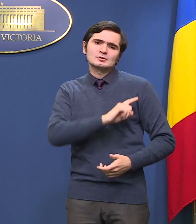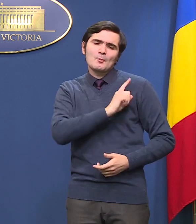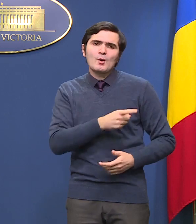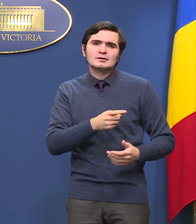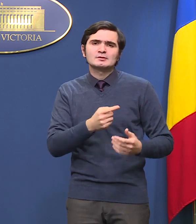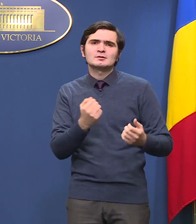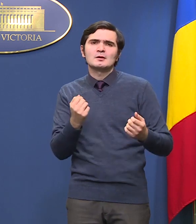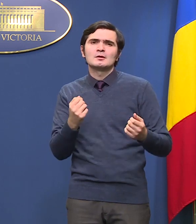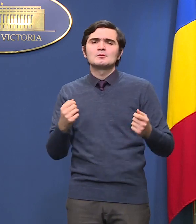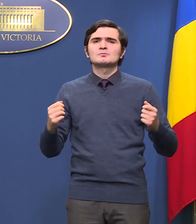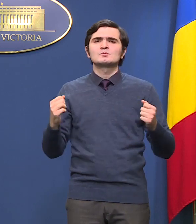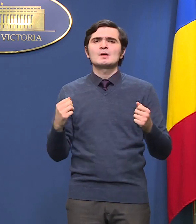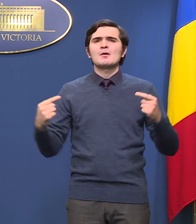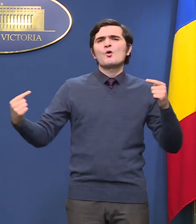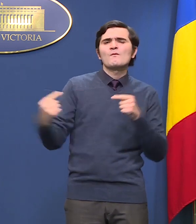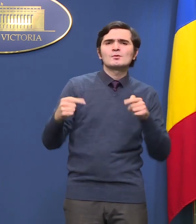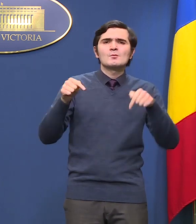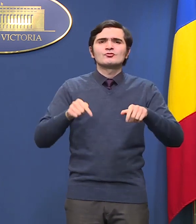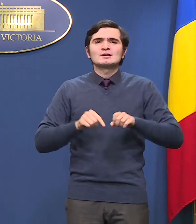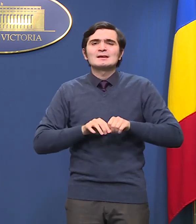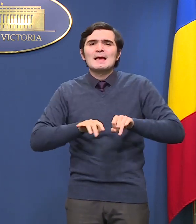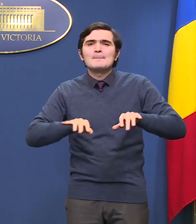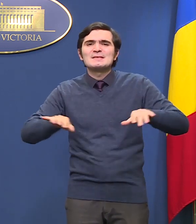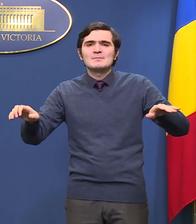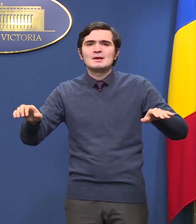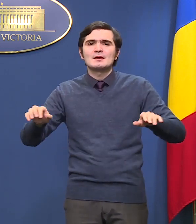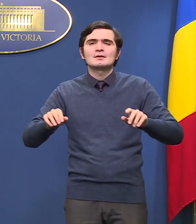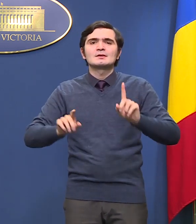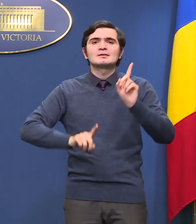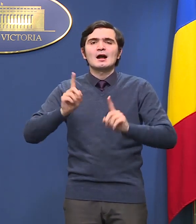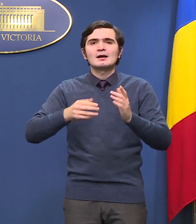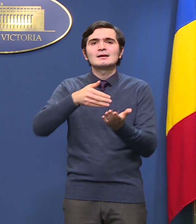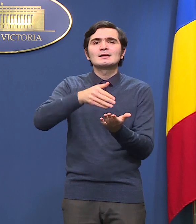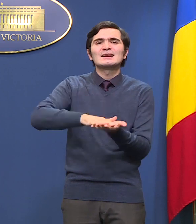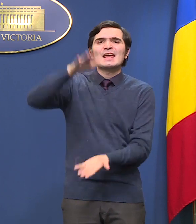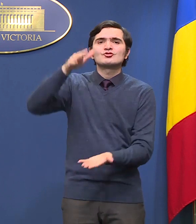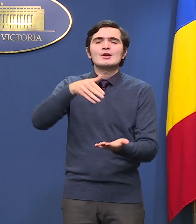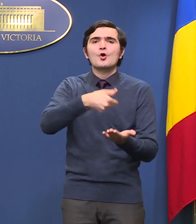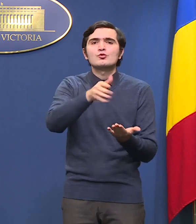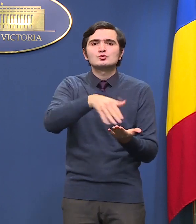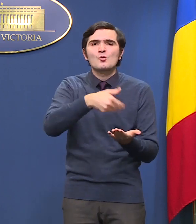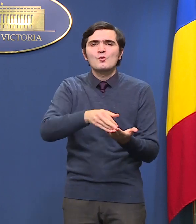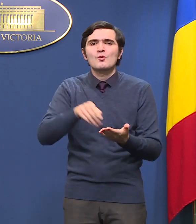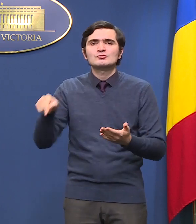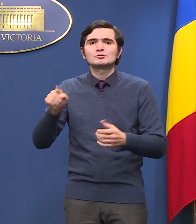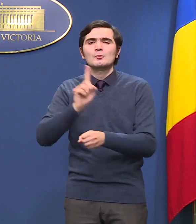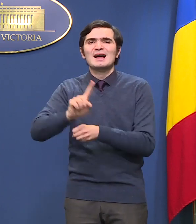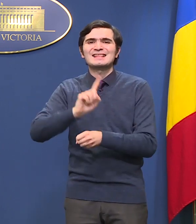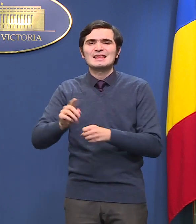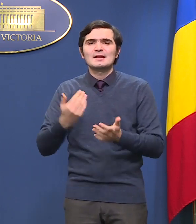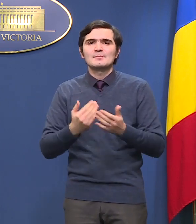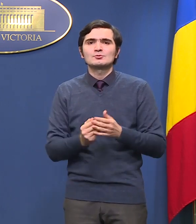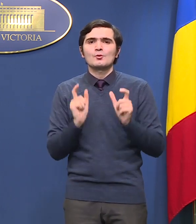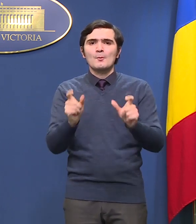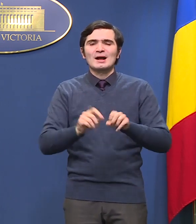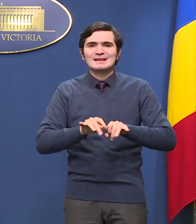unei epidemii și unei creșteri a consumului de astfel de materiale necesare pentru a combate epidemia.